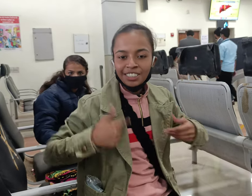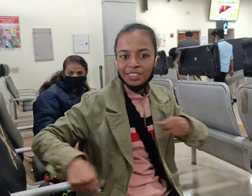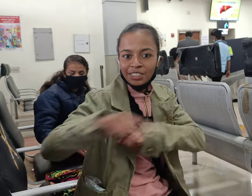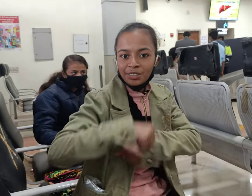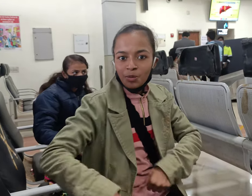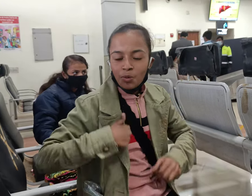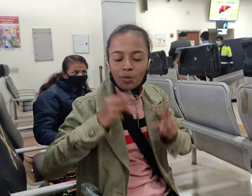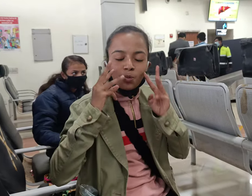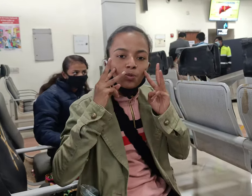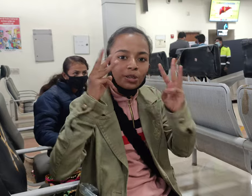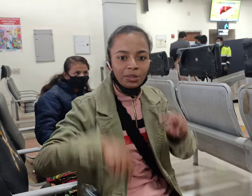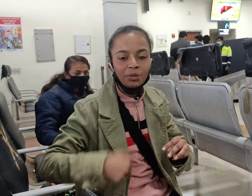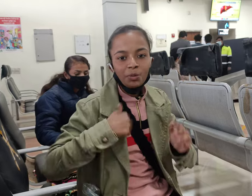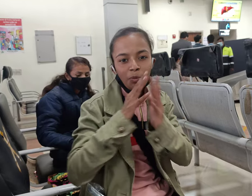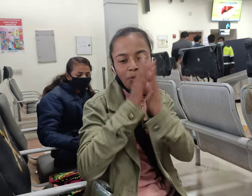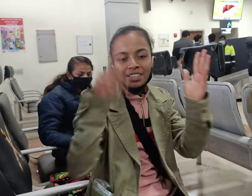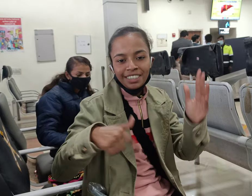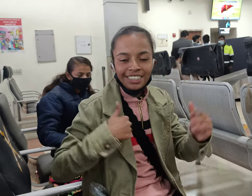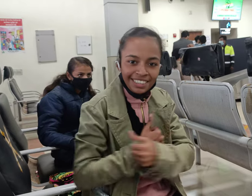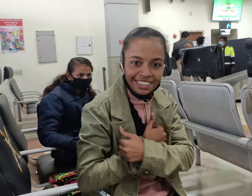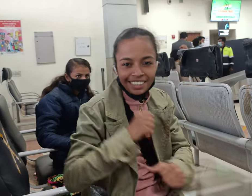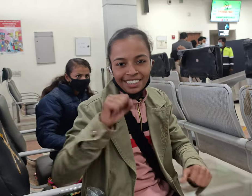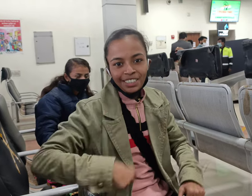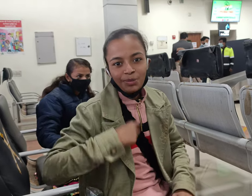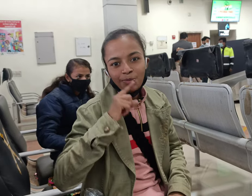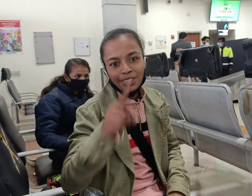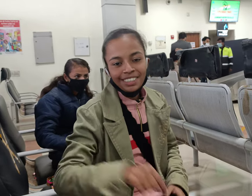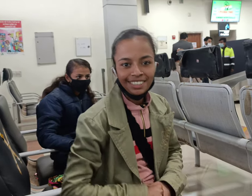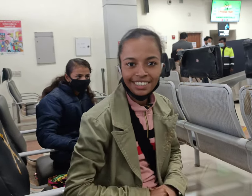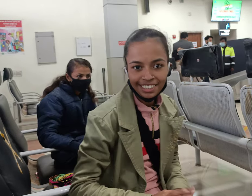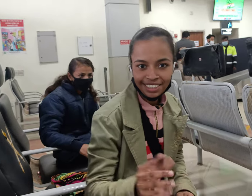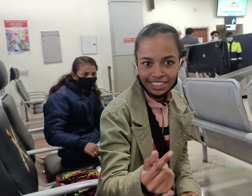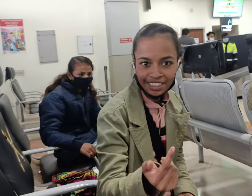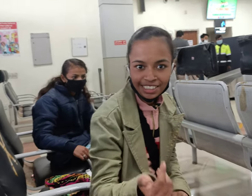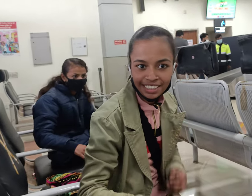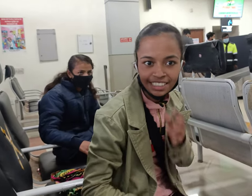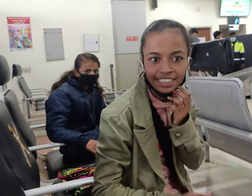करते हैं हम मूक बधिर बच्चों को। बहुत खुशी है आज। थैंक यू।